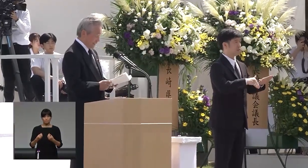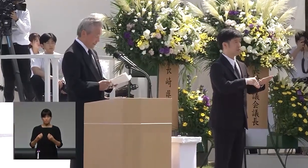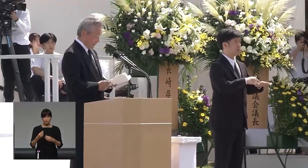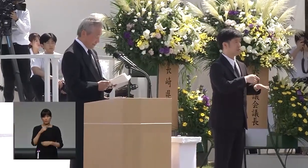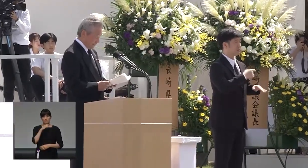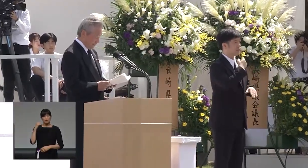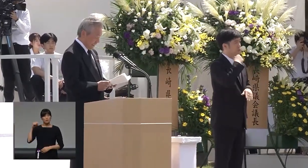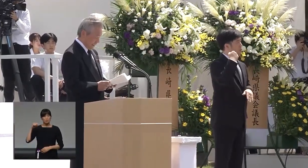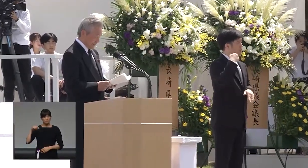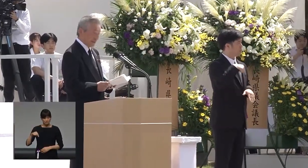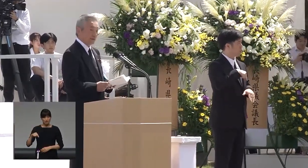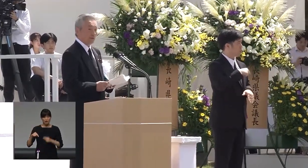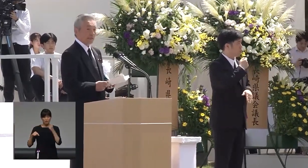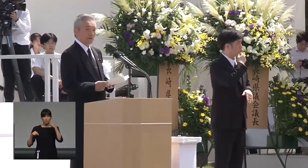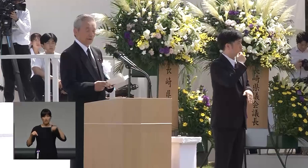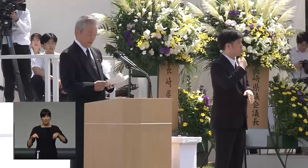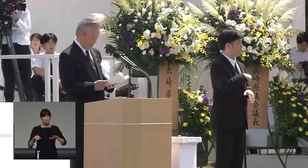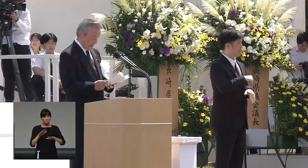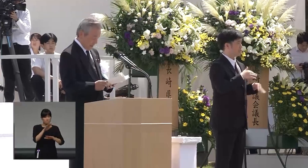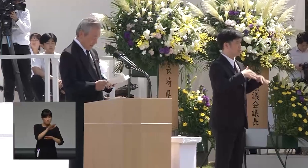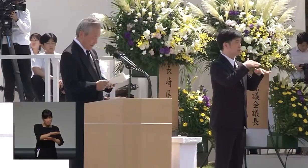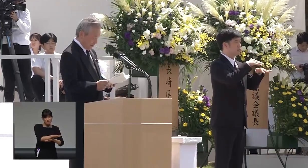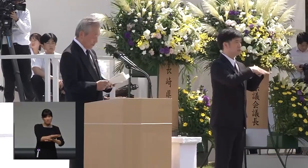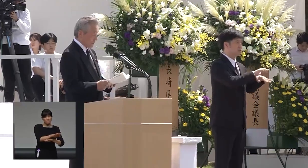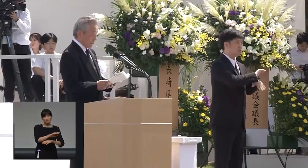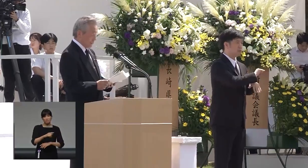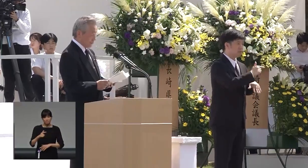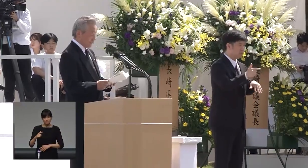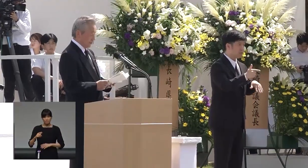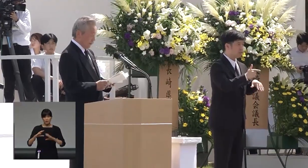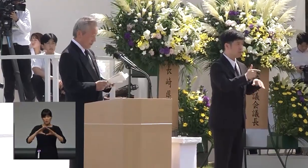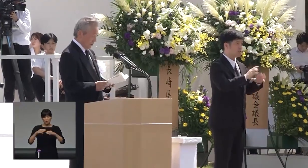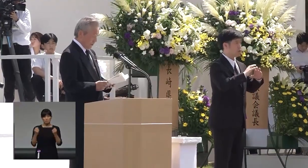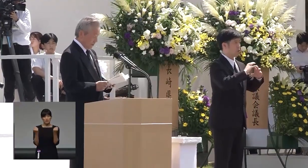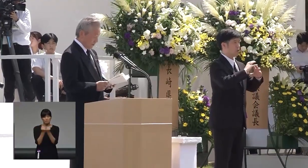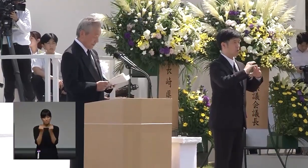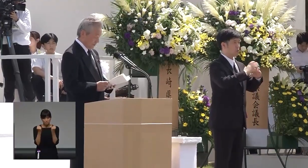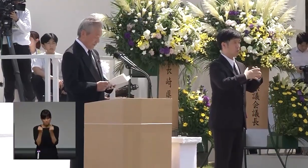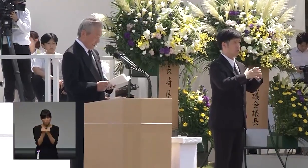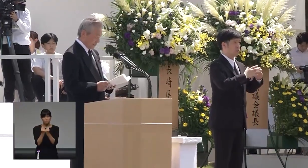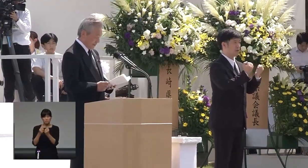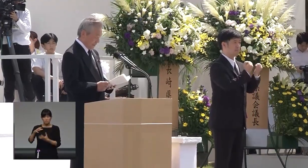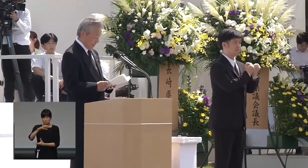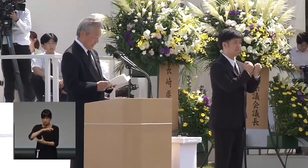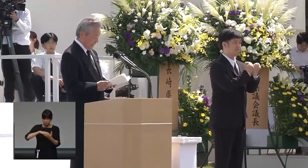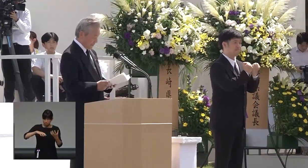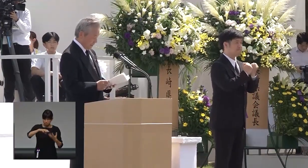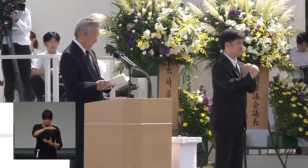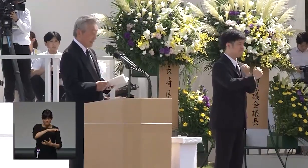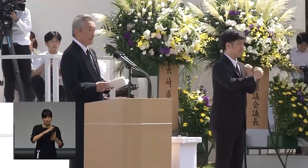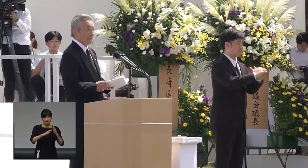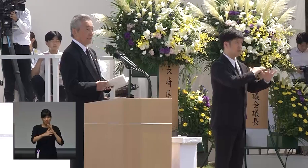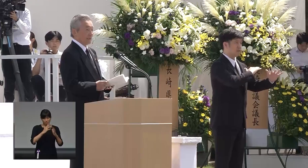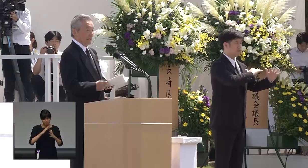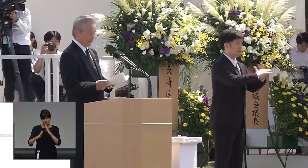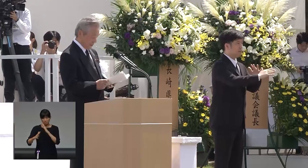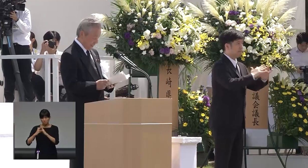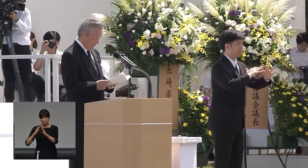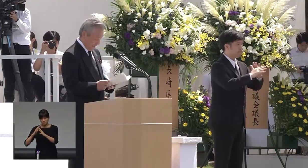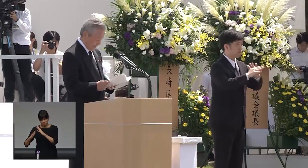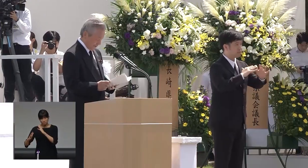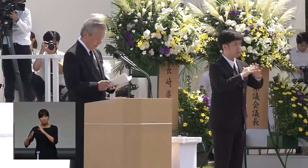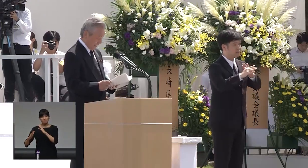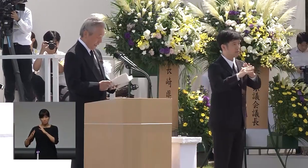ロシアによるウクライナ進行など国際秩序を大きく乱す争いが